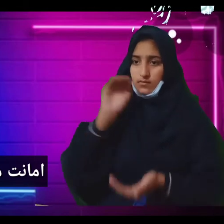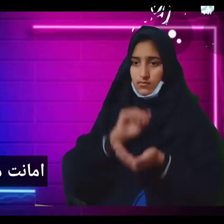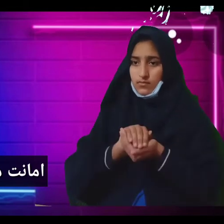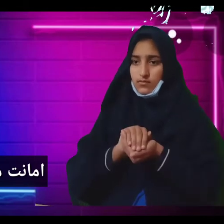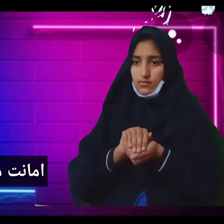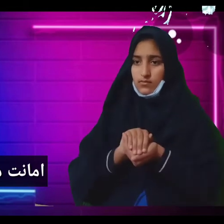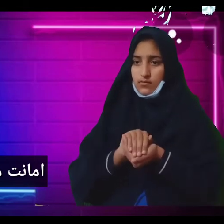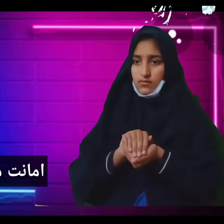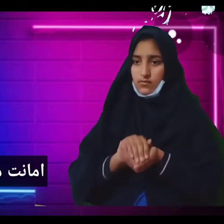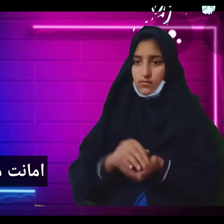अमानत में